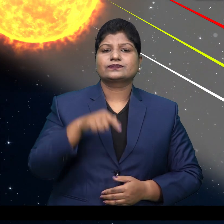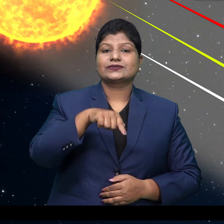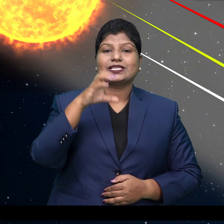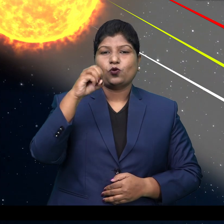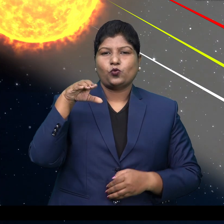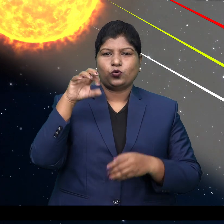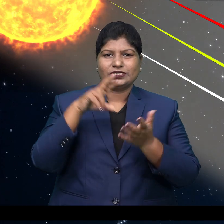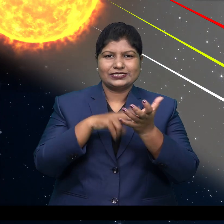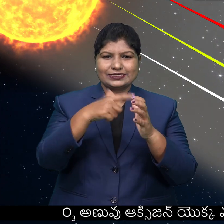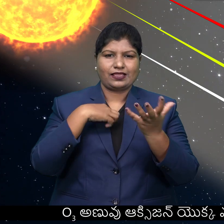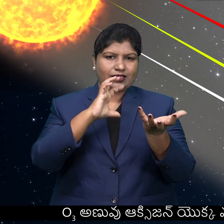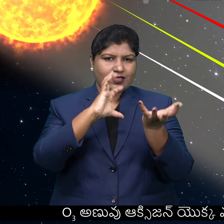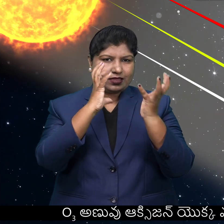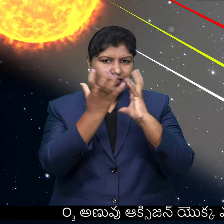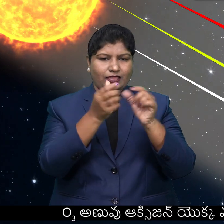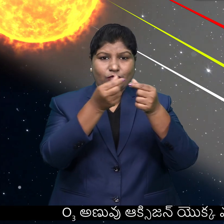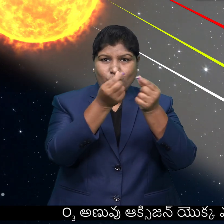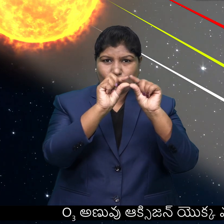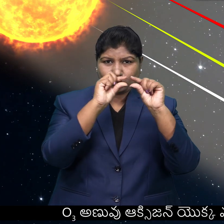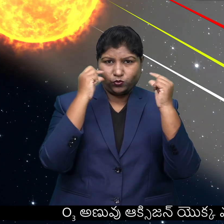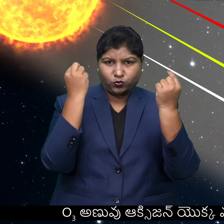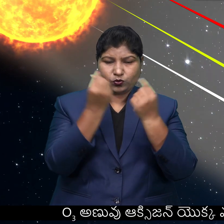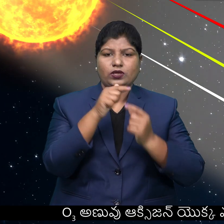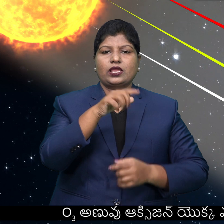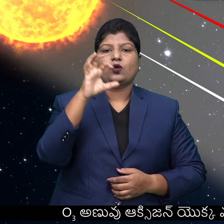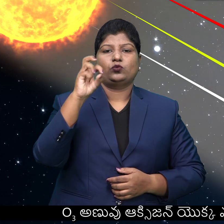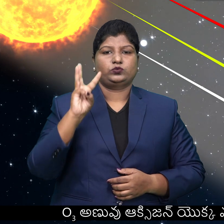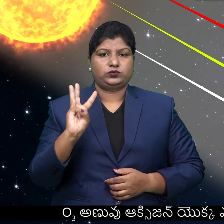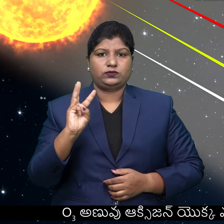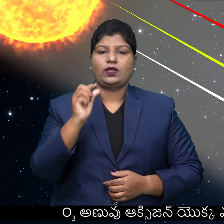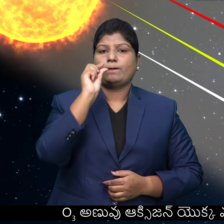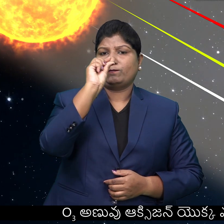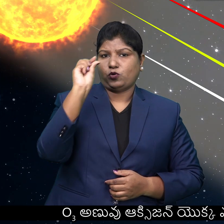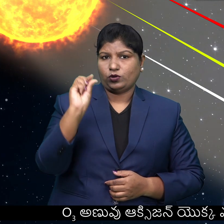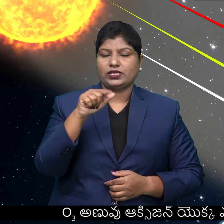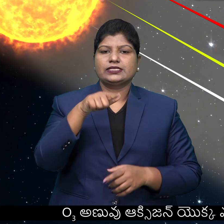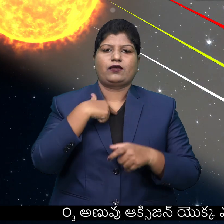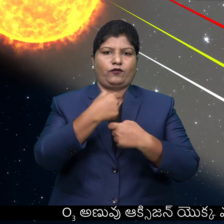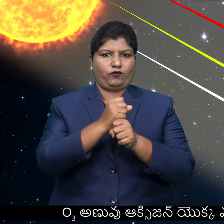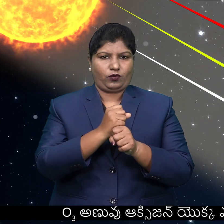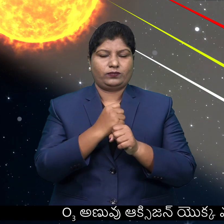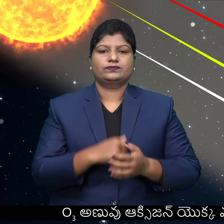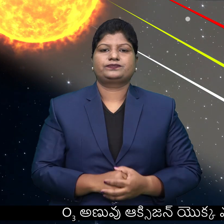ఓజోన్ 3 అణువు ఆక్సిజన్ యొక్క 3 అణువుల ద్వారా ఏర్పడుతుంది.